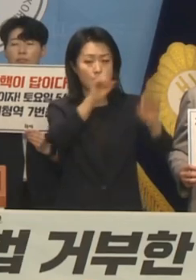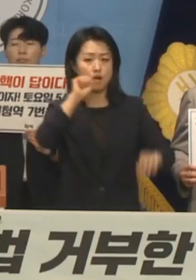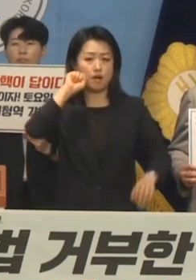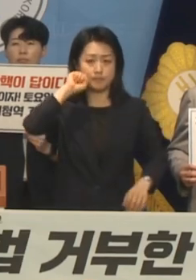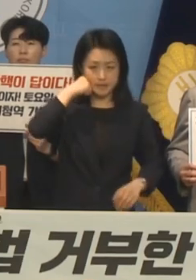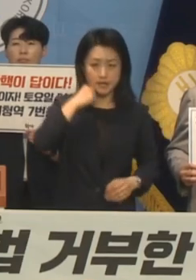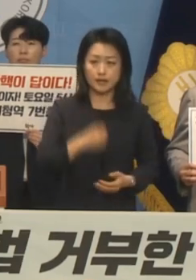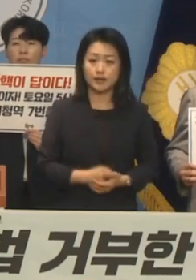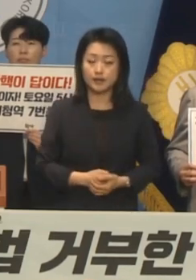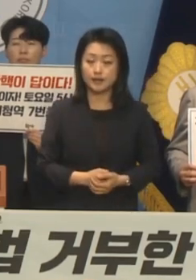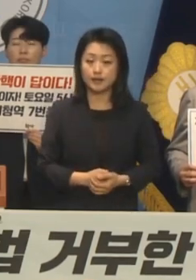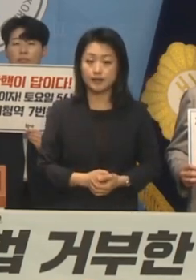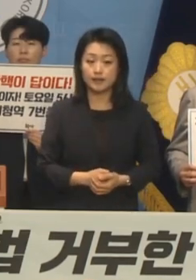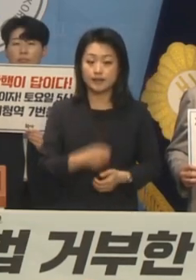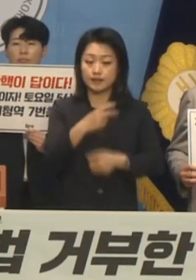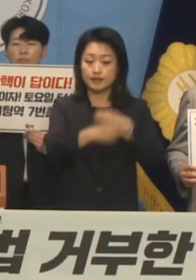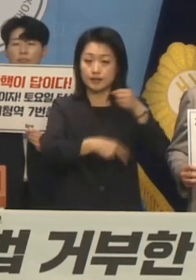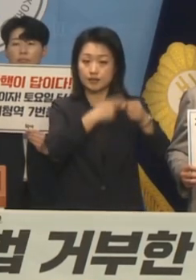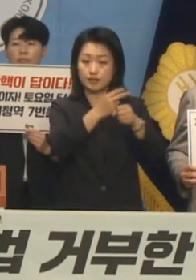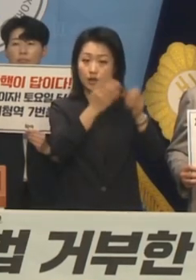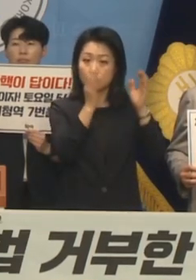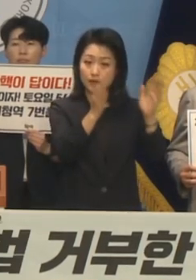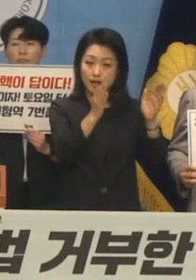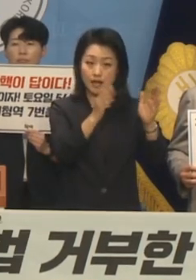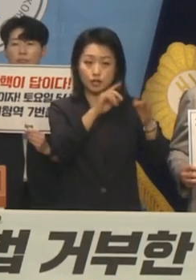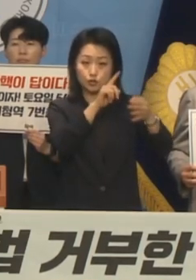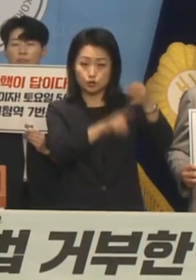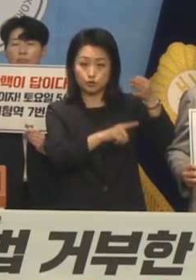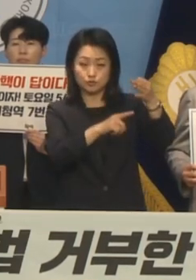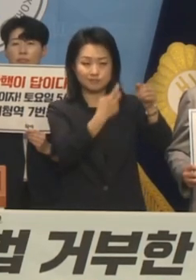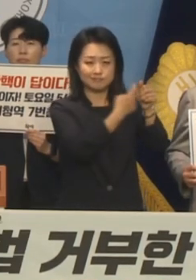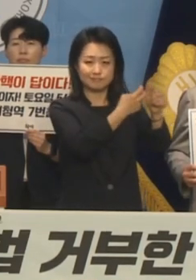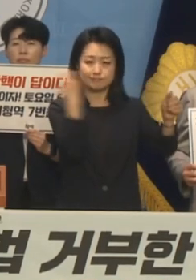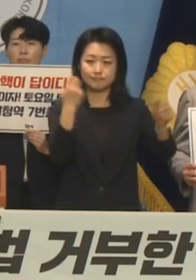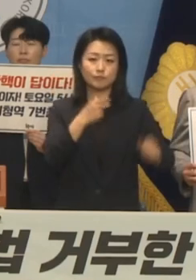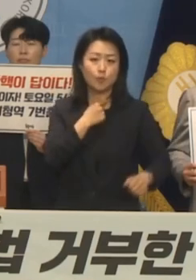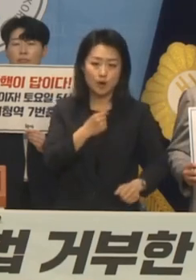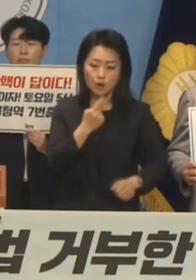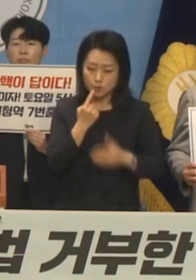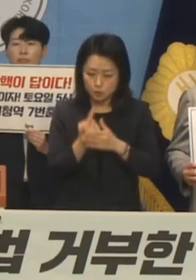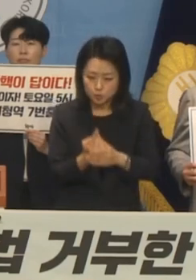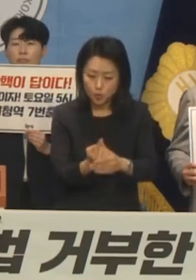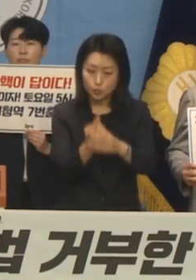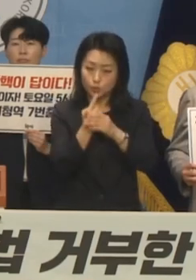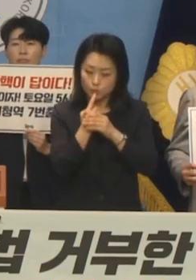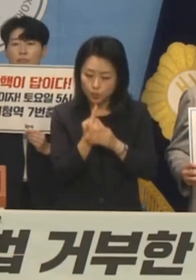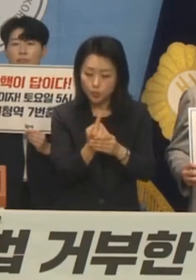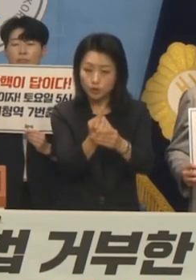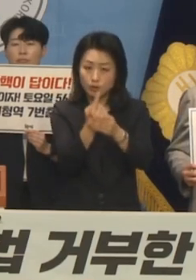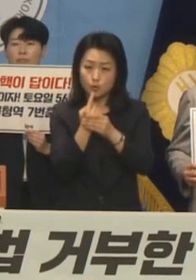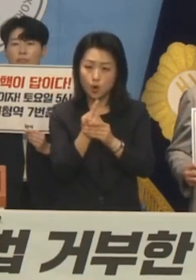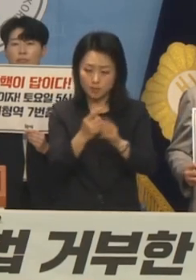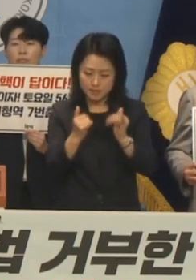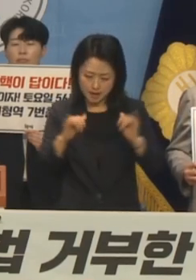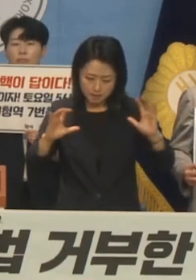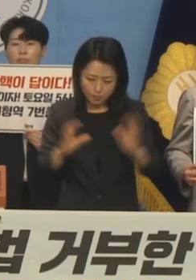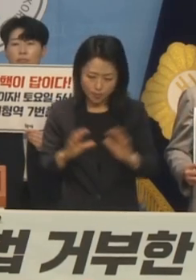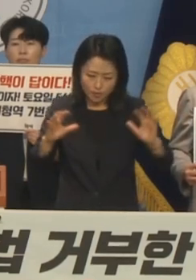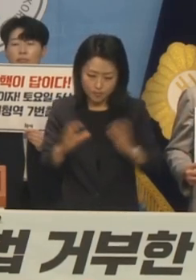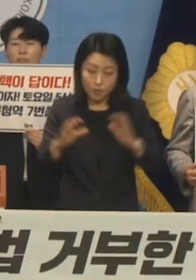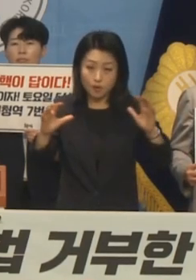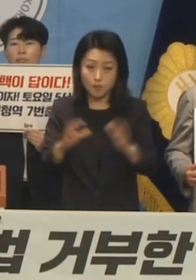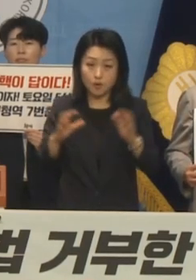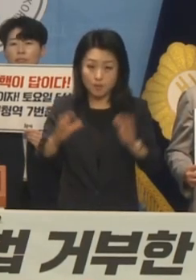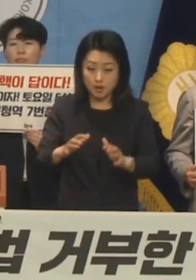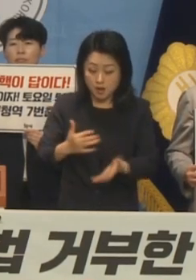없습니다. 이미 지난 2년 동안 윤석열 탄핵을 요구하는 촛불 시민들의 집회가 계속되고 있고 총선